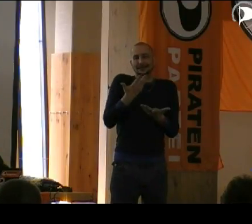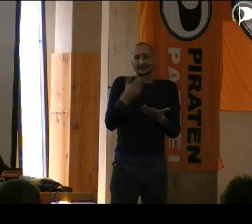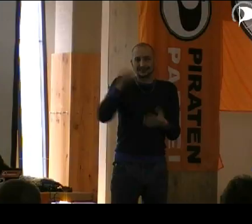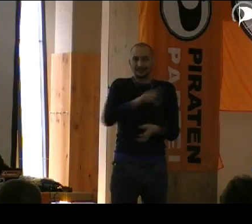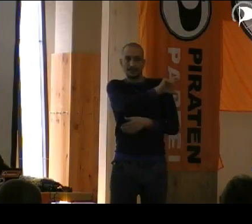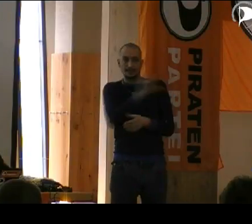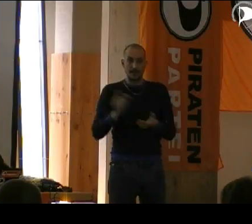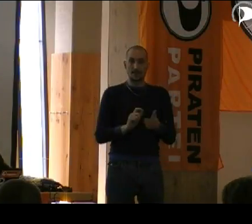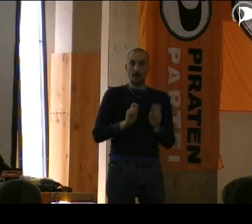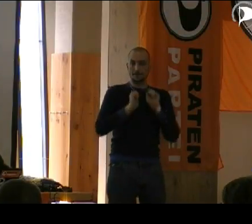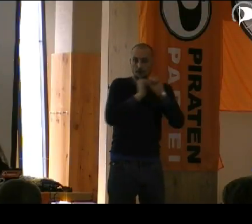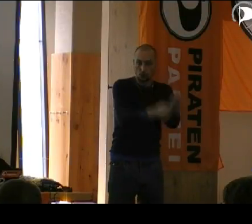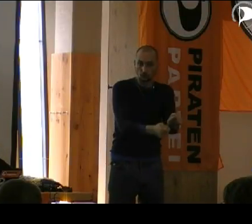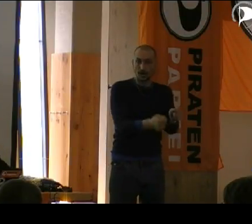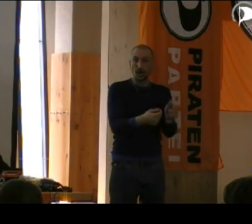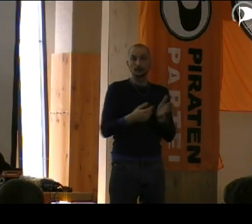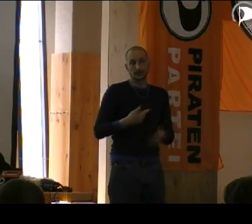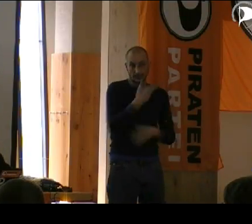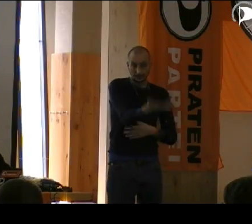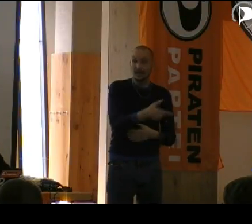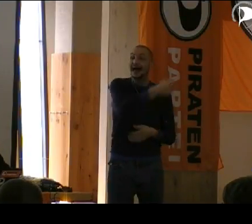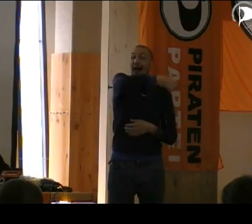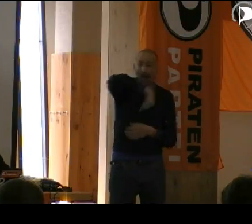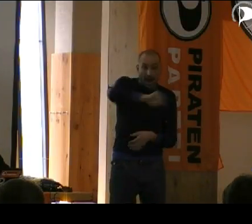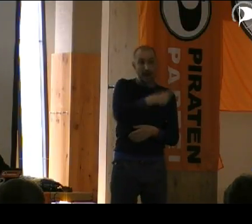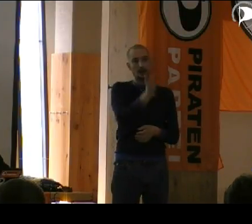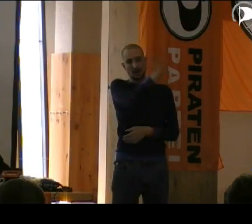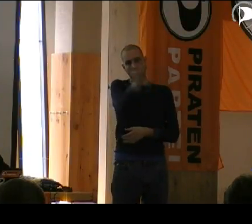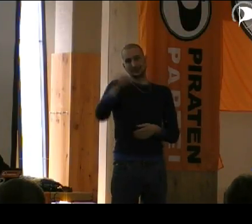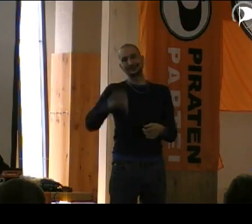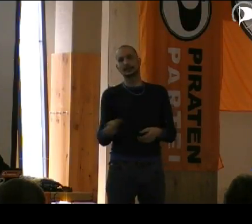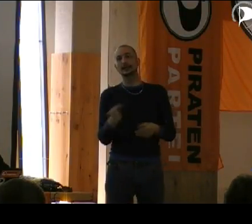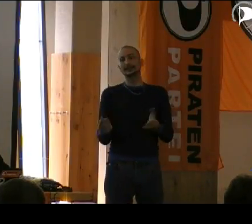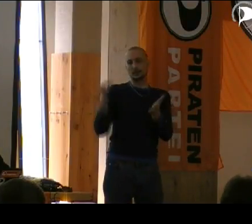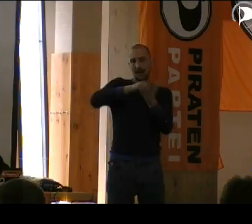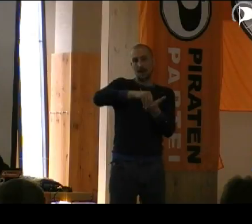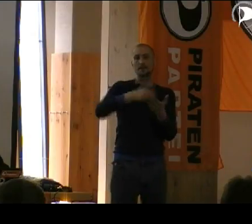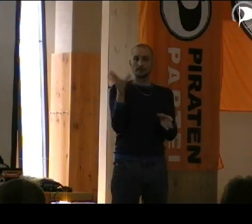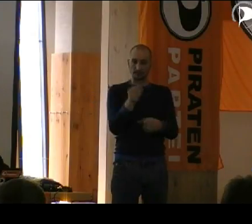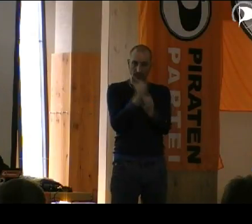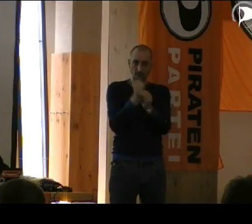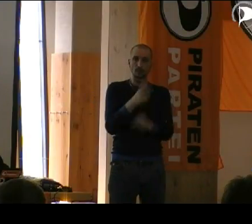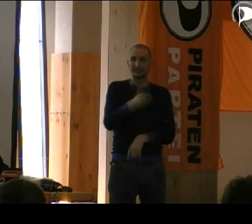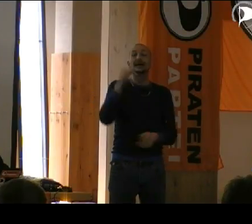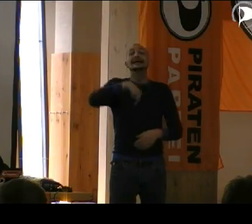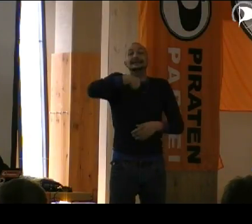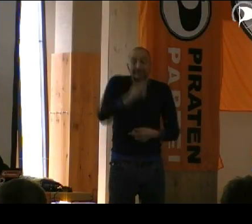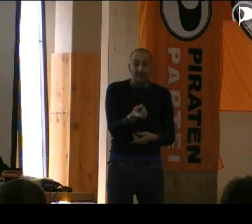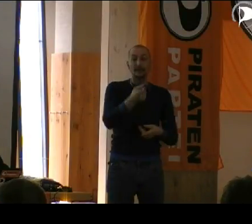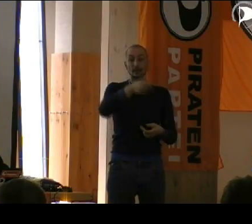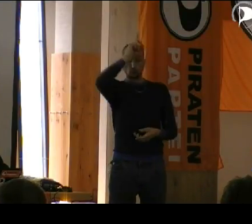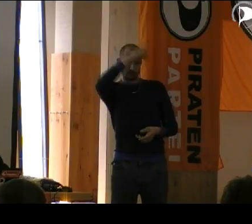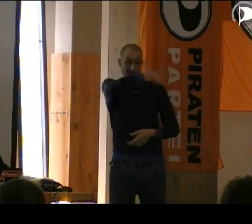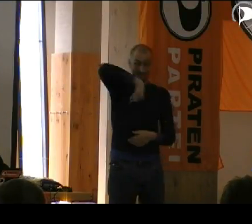durchbringen kann bei der sich jeder verlusten beteiligen ist aber wenn wir das schaffen dann werden wir deutschland verändern